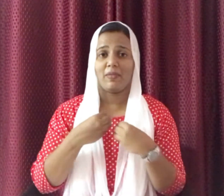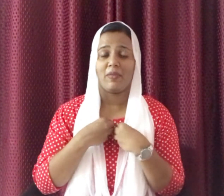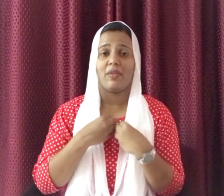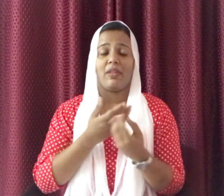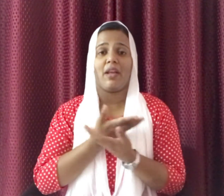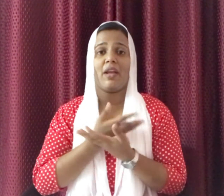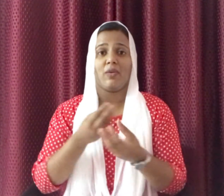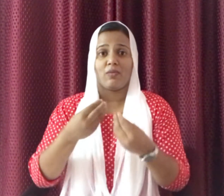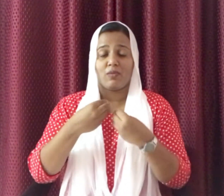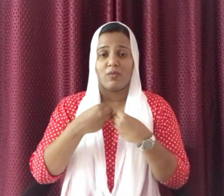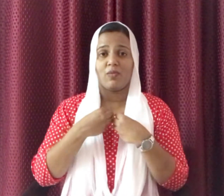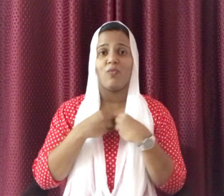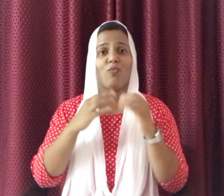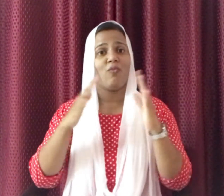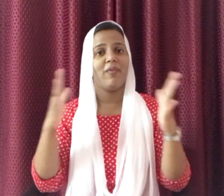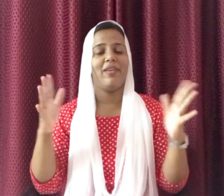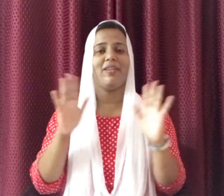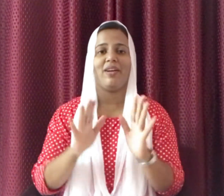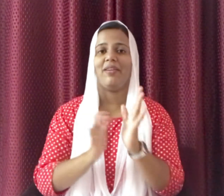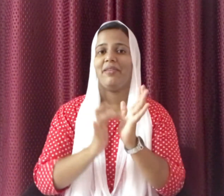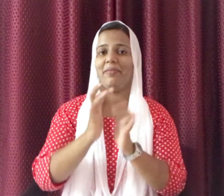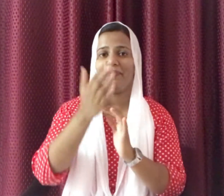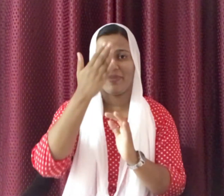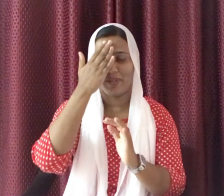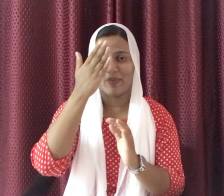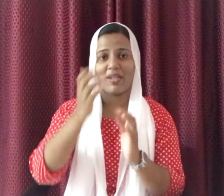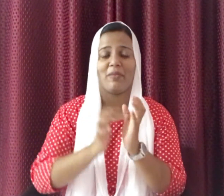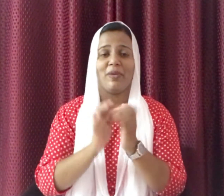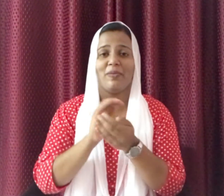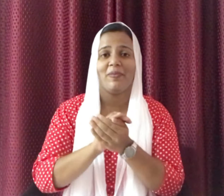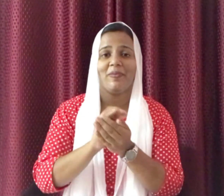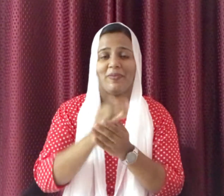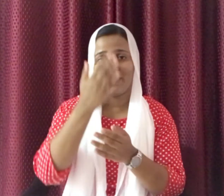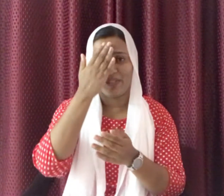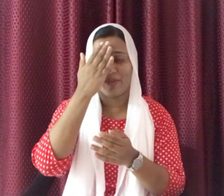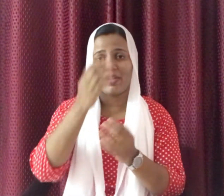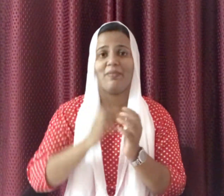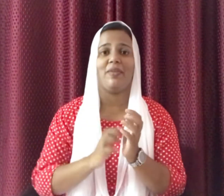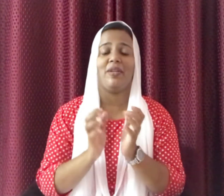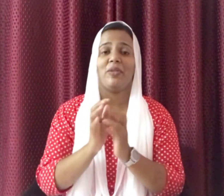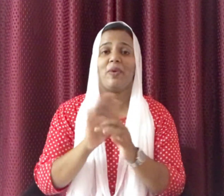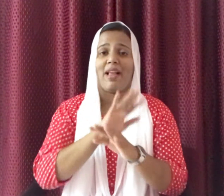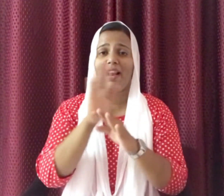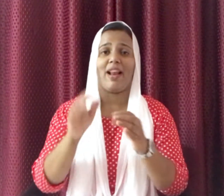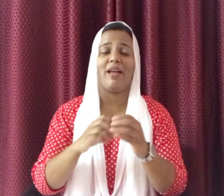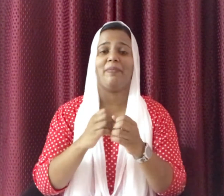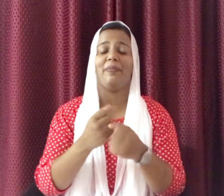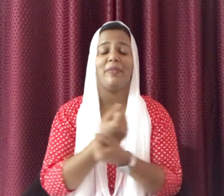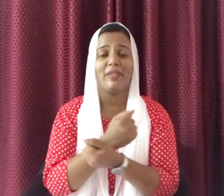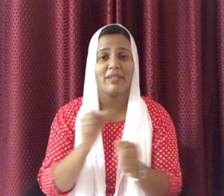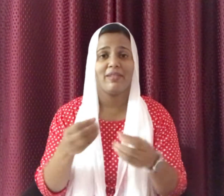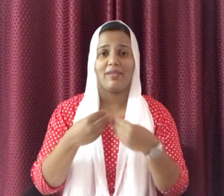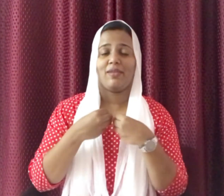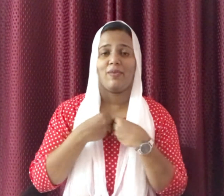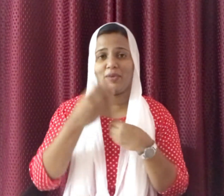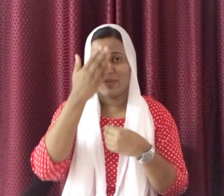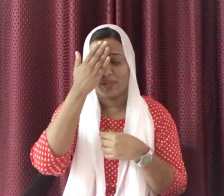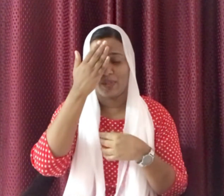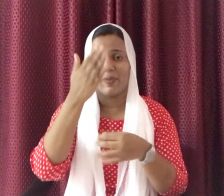സ്തോത്രം, ഞങ്ങളോടുള്ള അങ്ങയുടെ സ്നേഹം വലുതാകിയാൽ സ്തോത്രം, അങ്ങയുടെ പരിപാലനം വലുതാകിയാൽ സ്തോത്രം, അങ്ങ് ഞങ്ങളെ സംരക്ഷിക്കുന്നതോർത്ത് ഞങ്ങളങ്ങേക്ക് നന്ദി പറയുന്ന